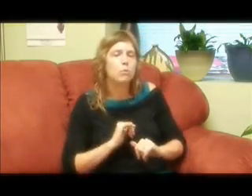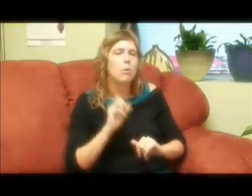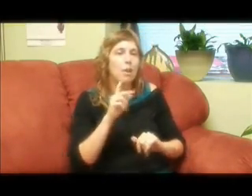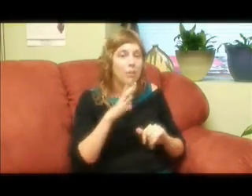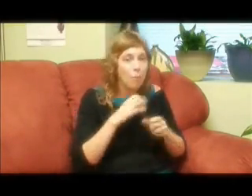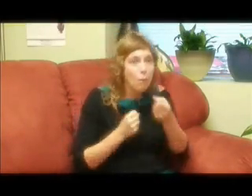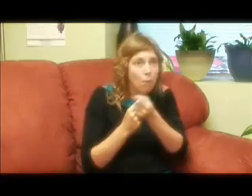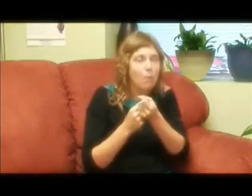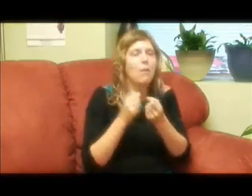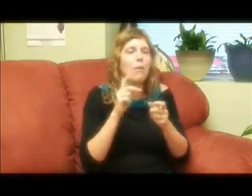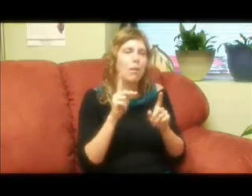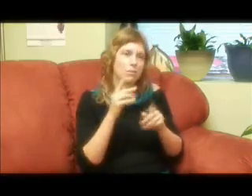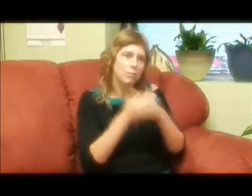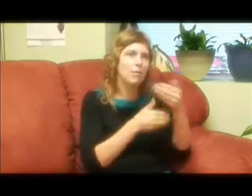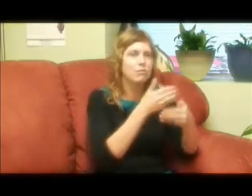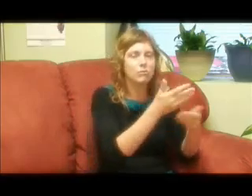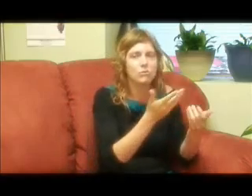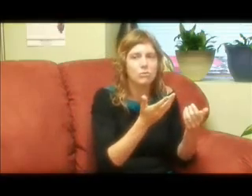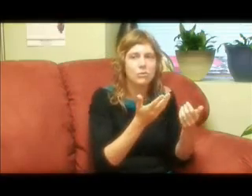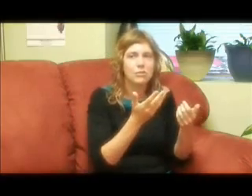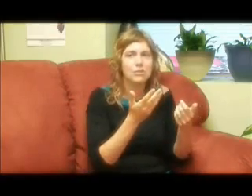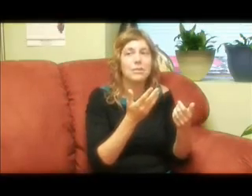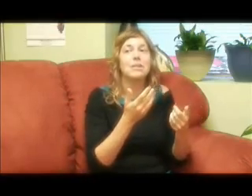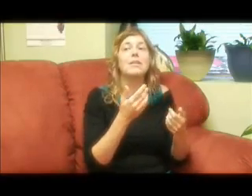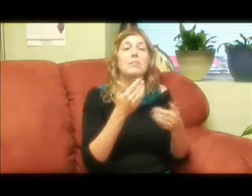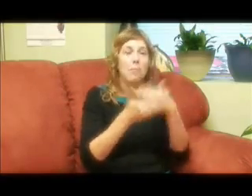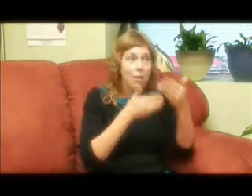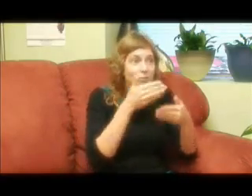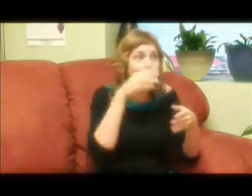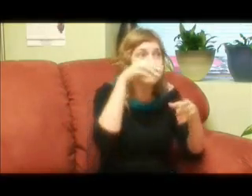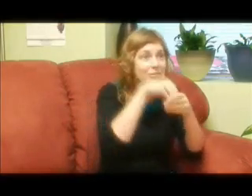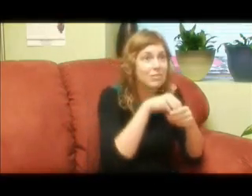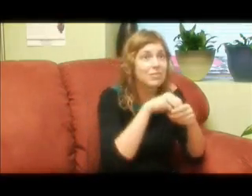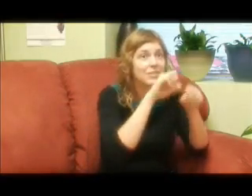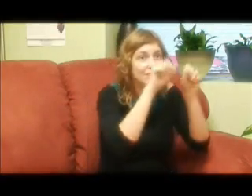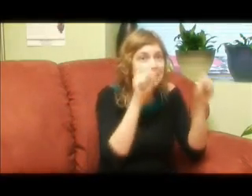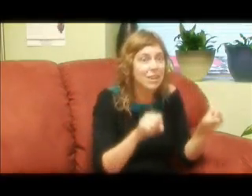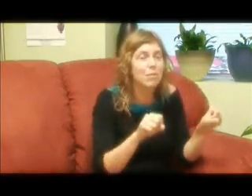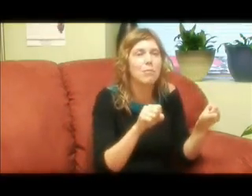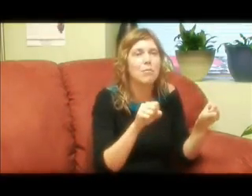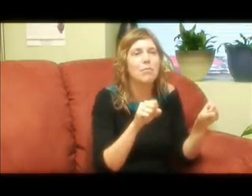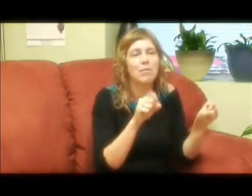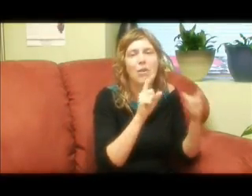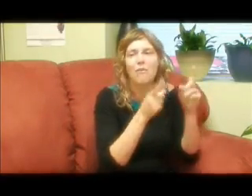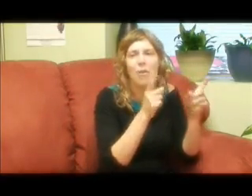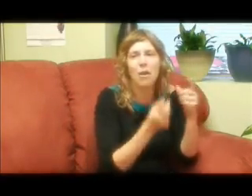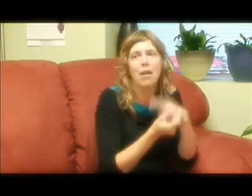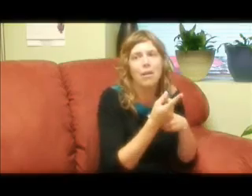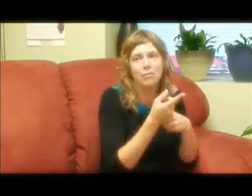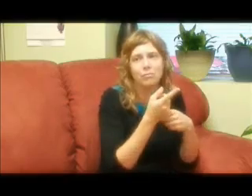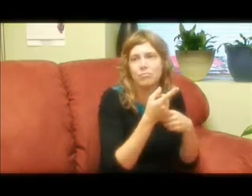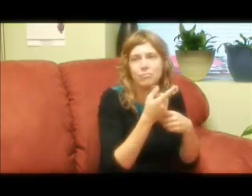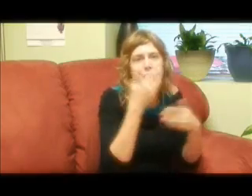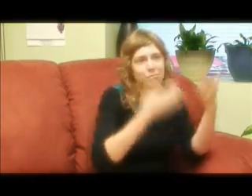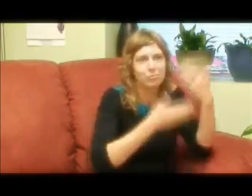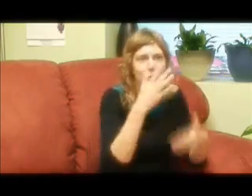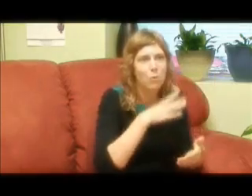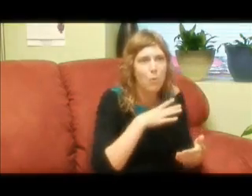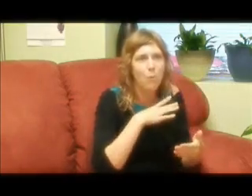dérouler les démarches, ça les soulage, on leur offre du support et là, elles peuvent entreprendre les démarches. Mais par elles-mêmes, parfois même quand on arrive au